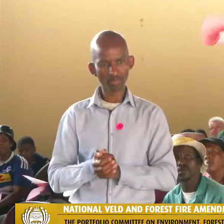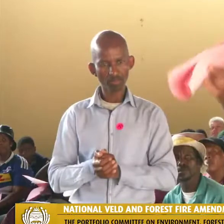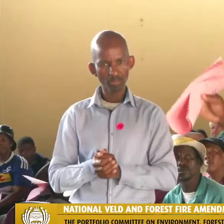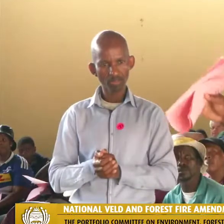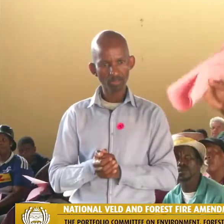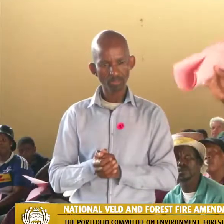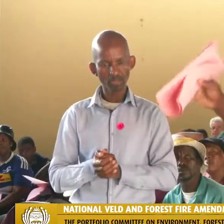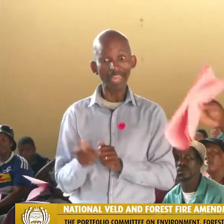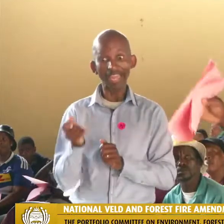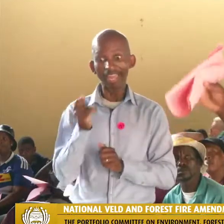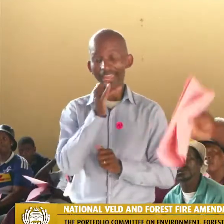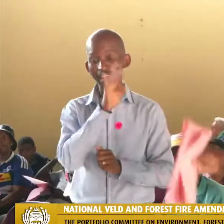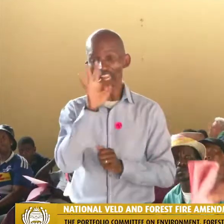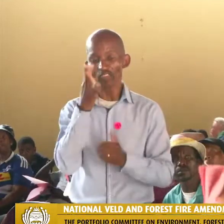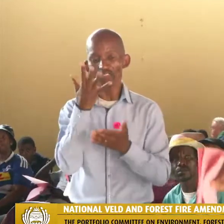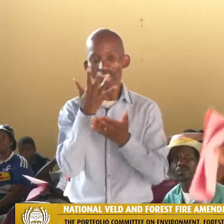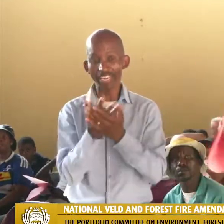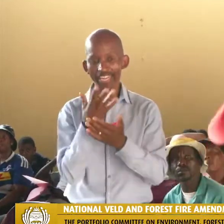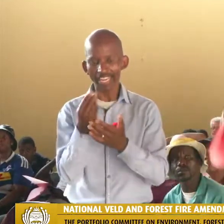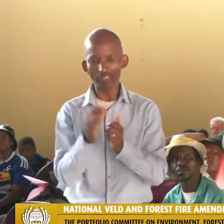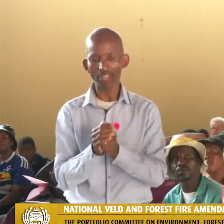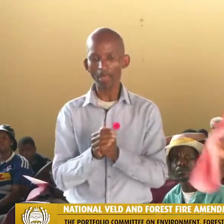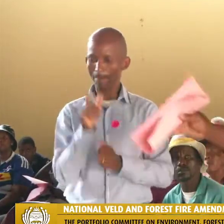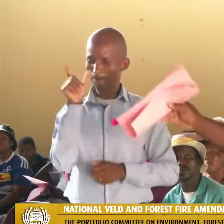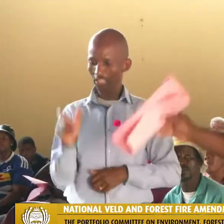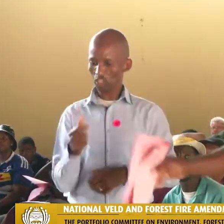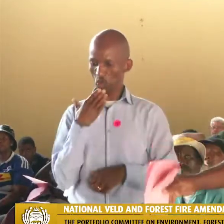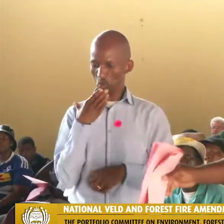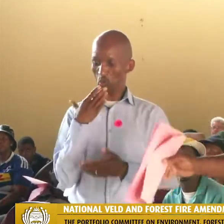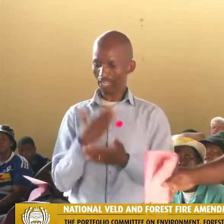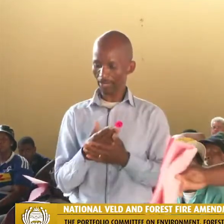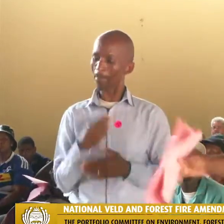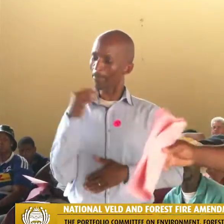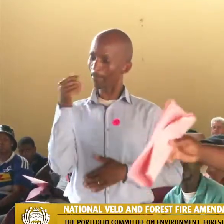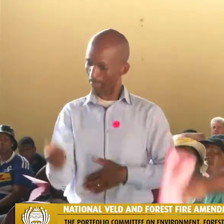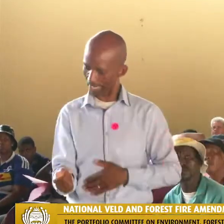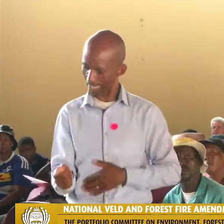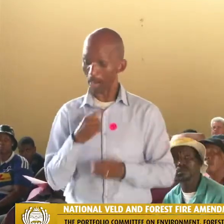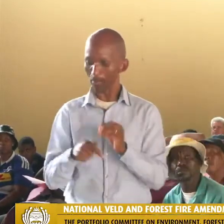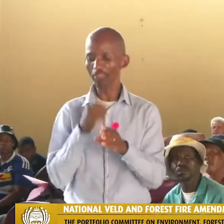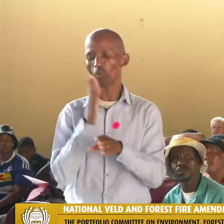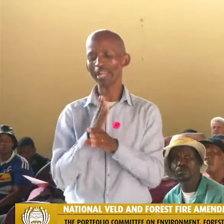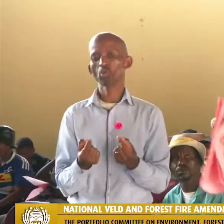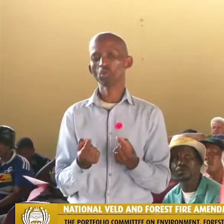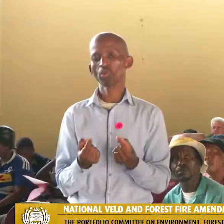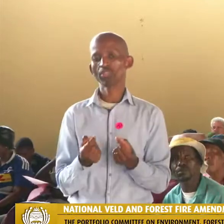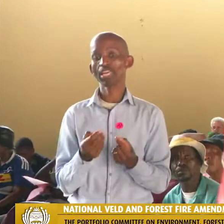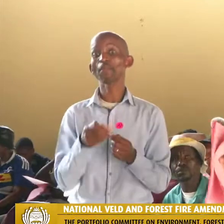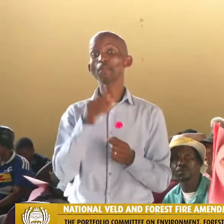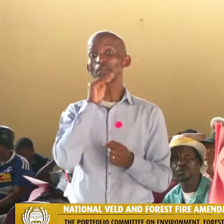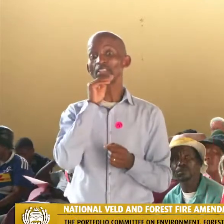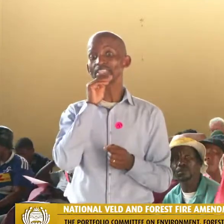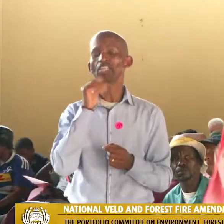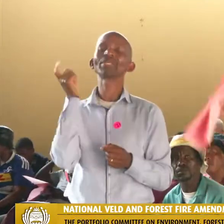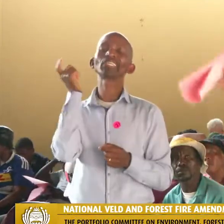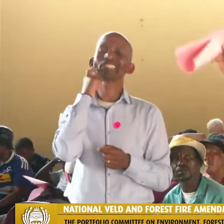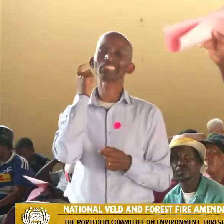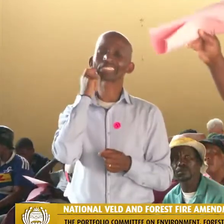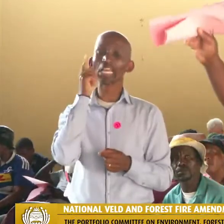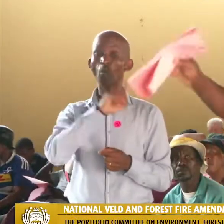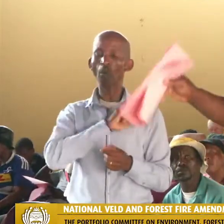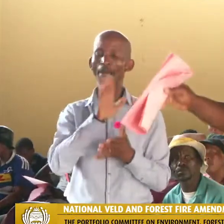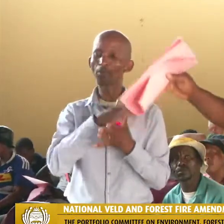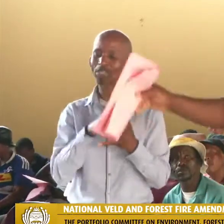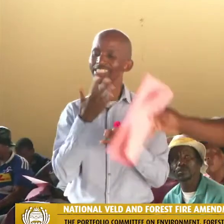xa ngaba ekhona umuntu dedicated azaziyo uba uyabhatalwa ngalomsebenzi awenzayo lonto ilula because